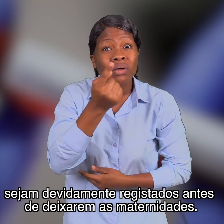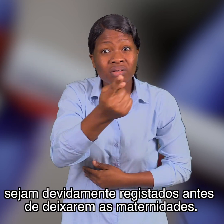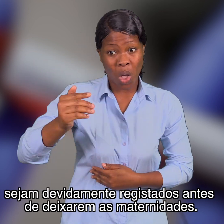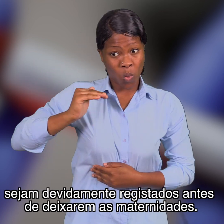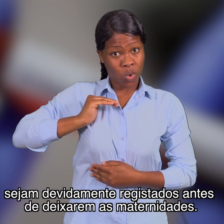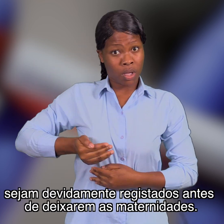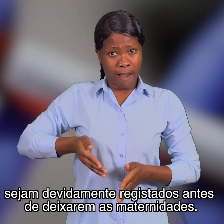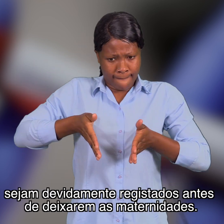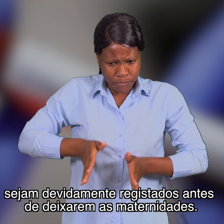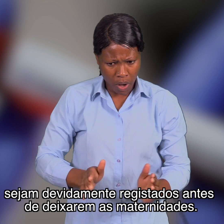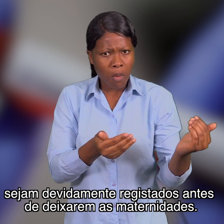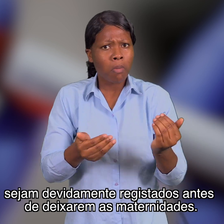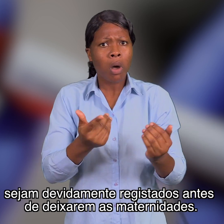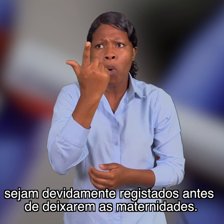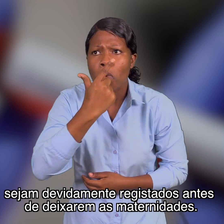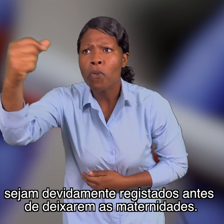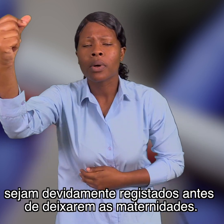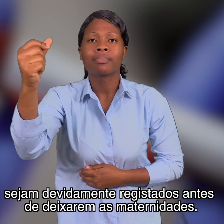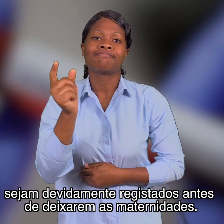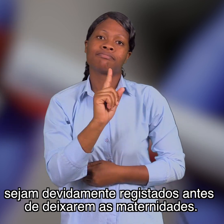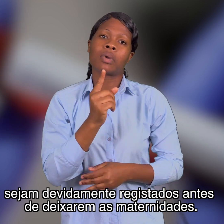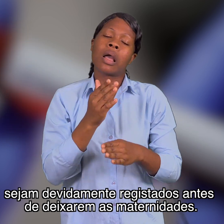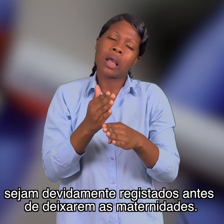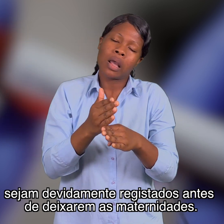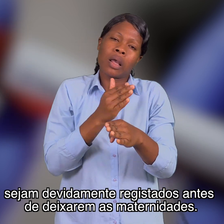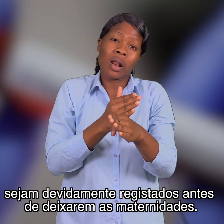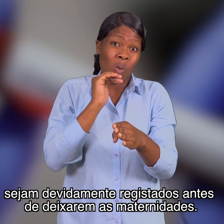devidamente registados, antes de deixarem as maternidades.